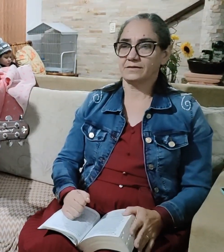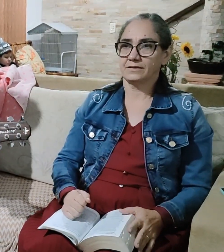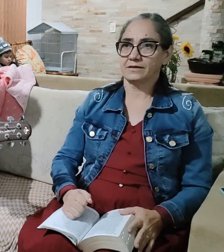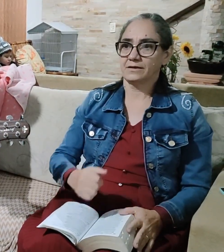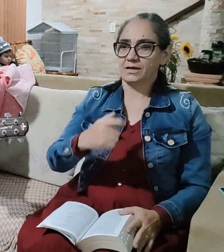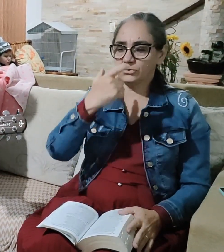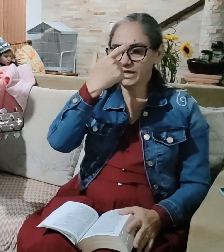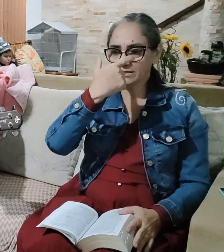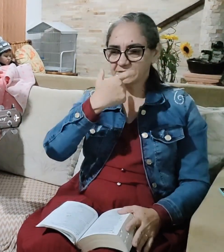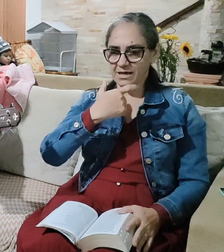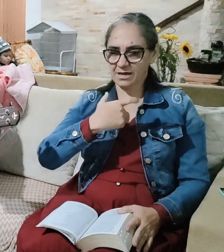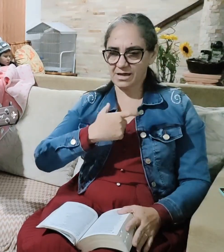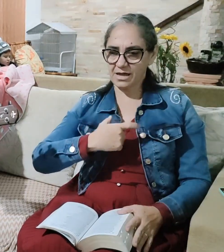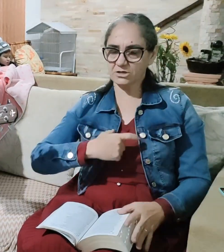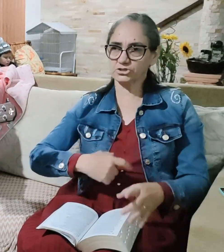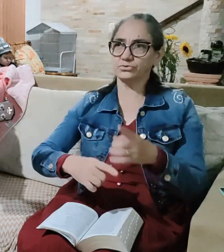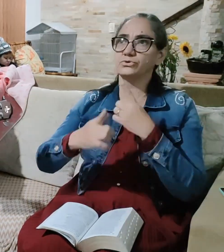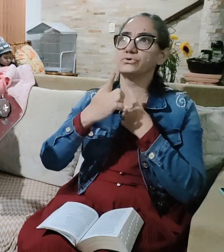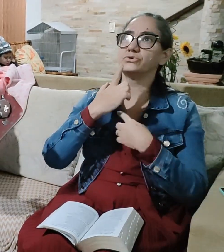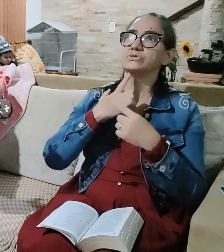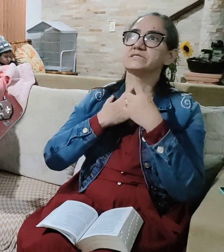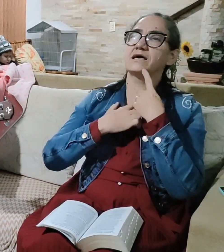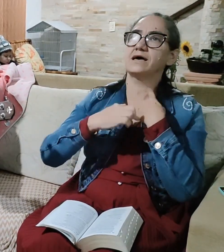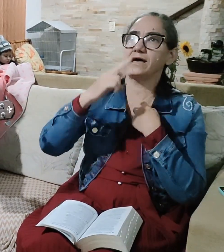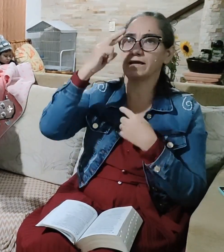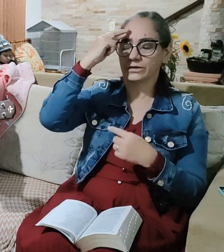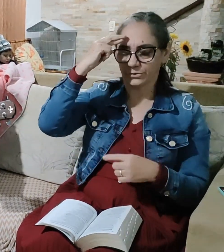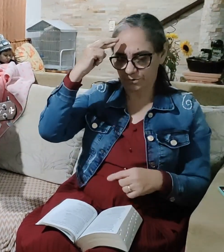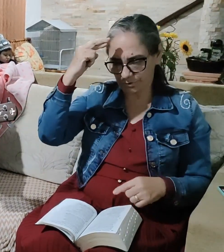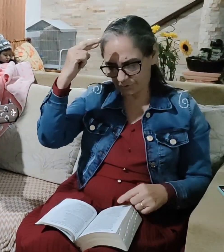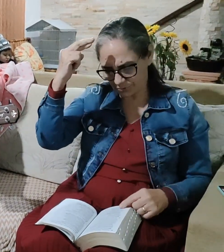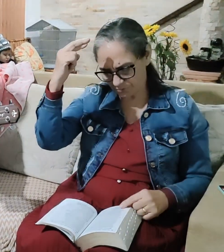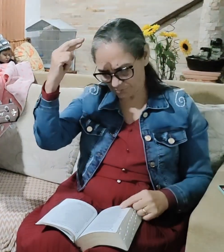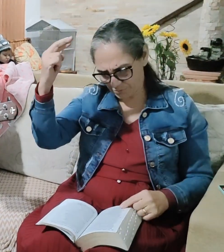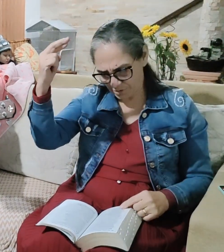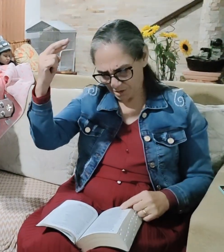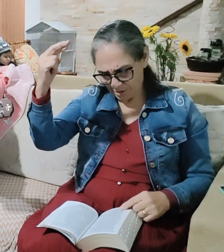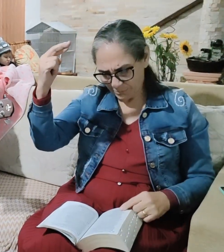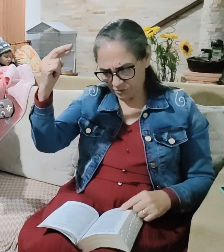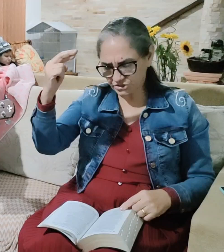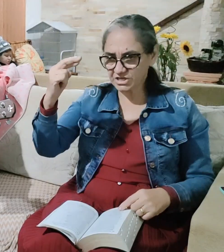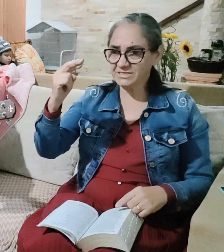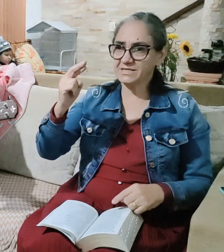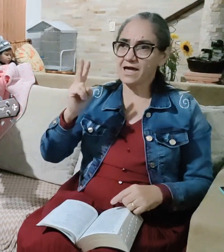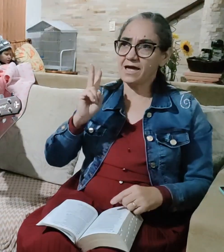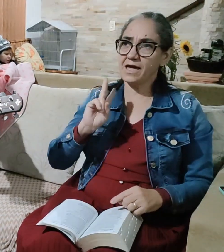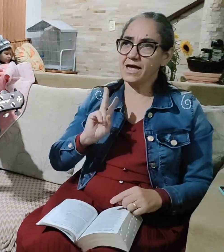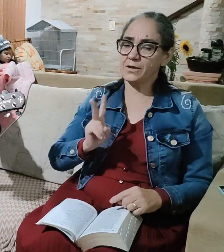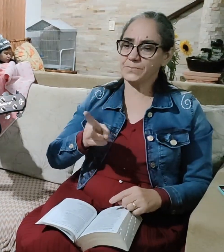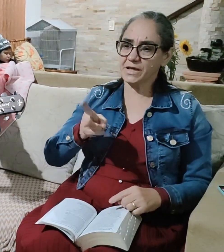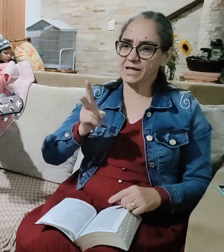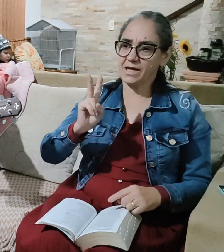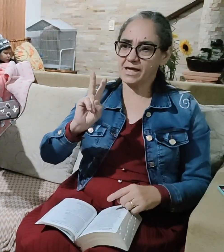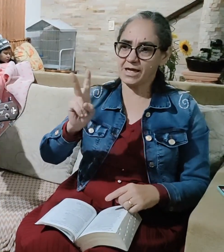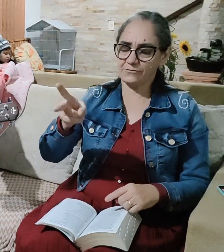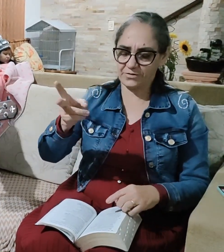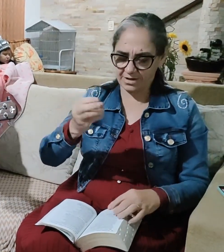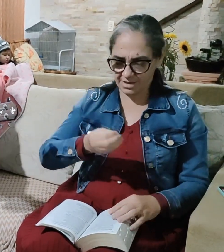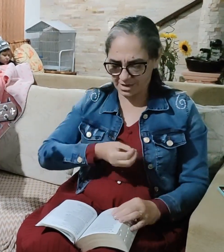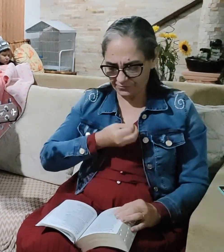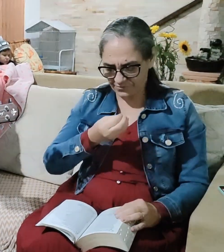Eu desejo, Senhor, por Te sempre